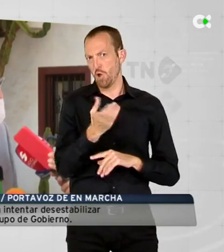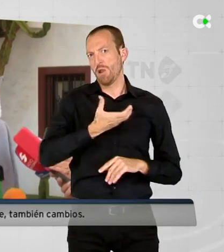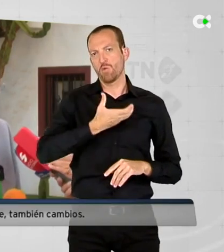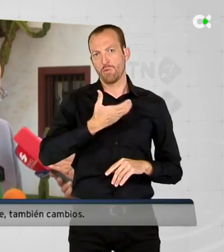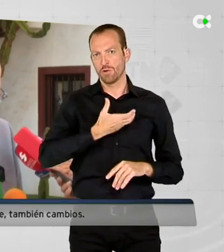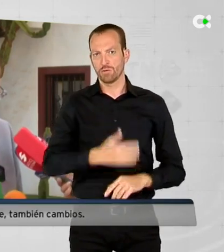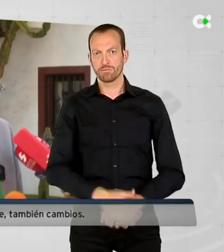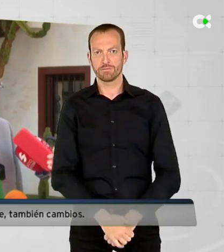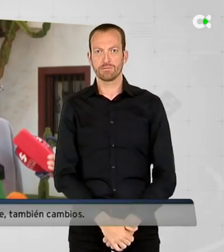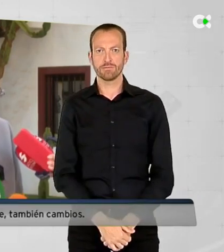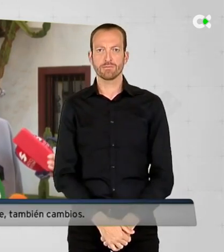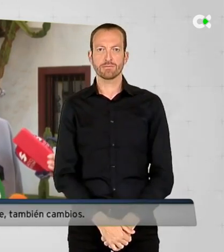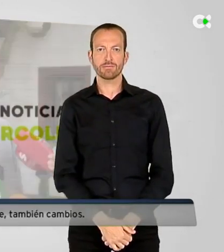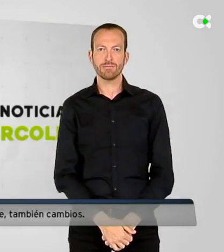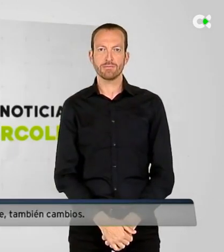de gobierno.